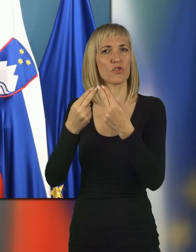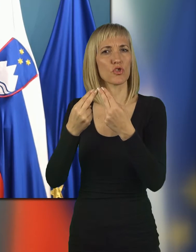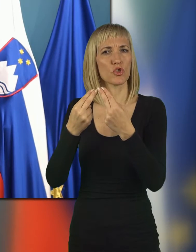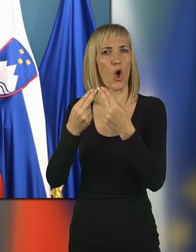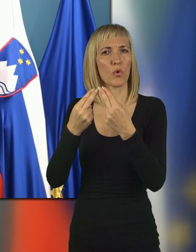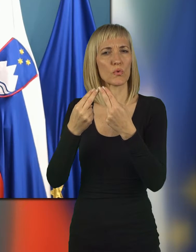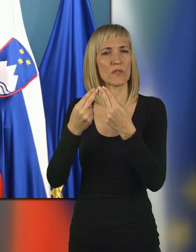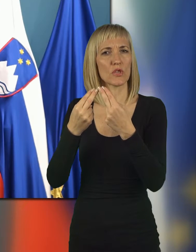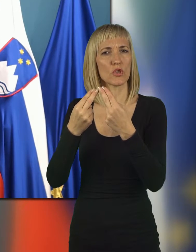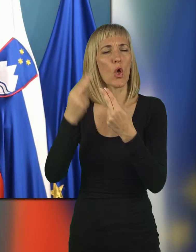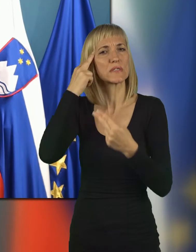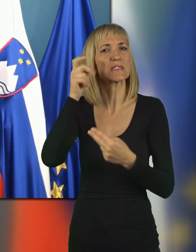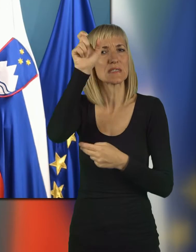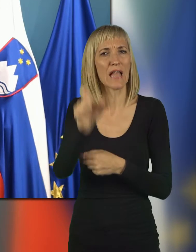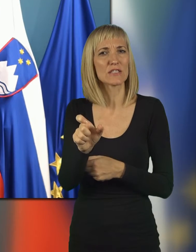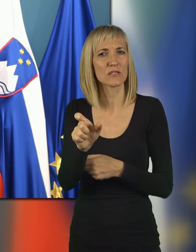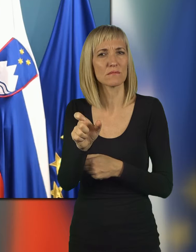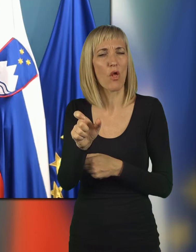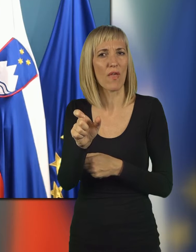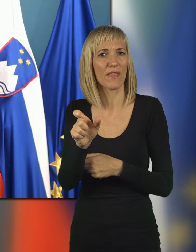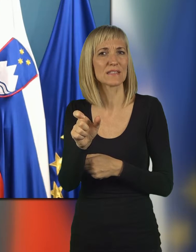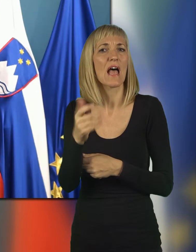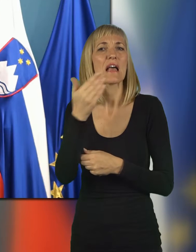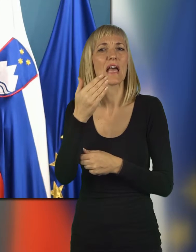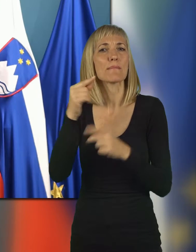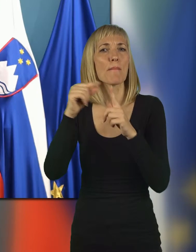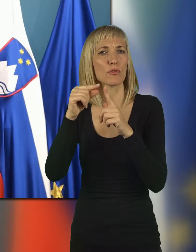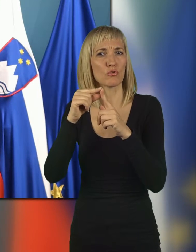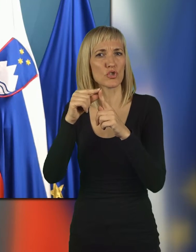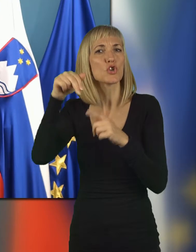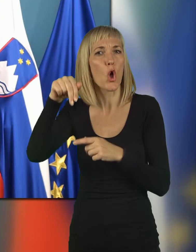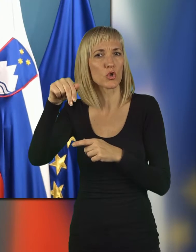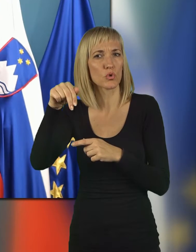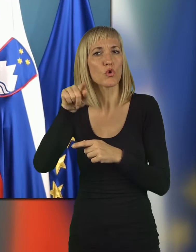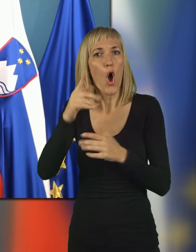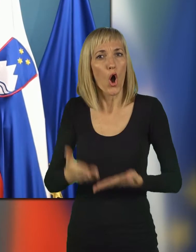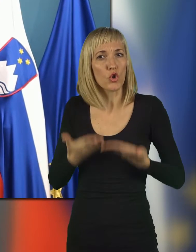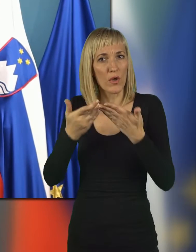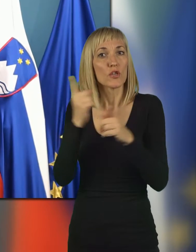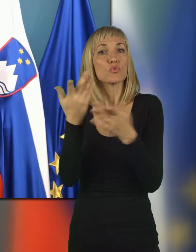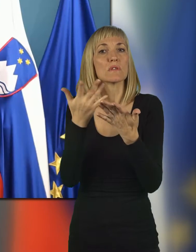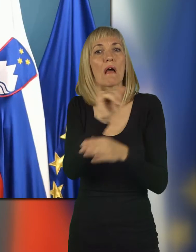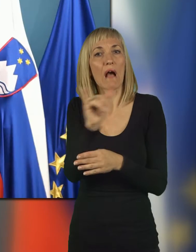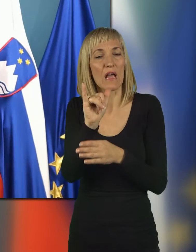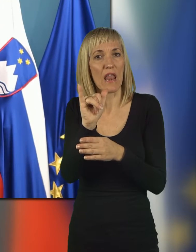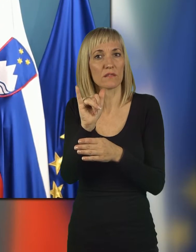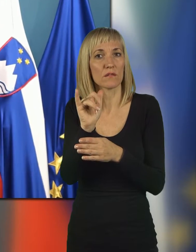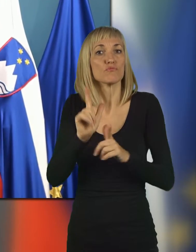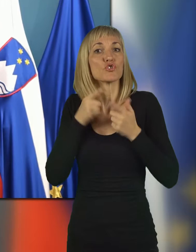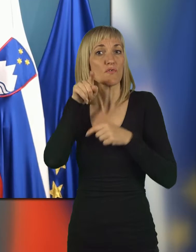Slovenec Herman Potočnik Nordung bil rojen, tudi nekaj let živel in v sklopu